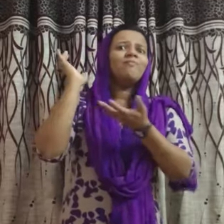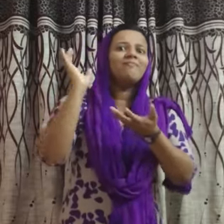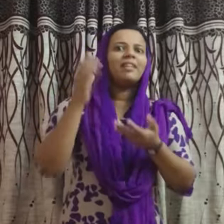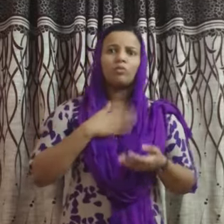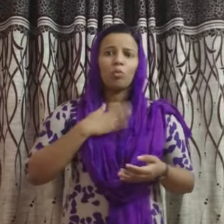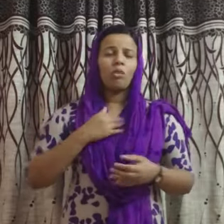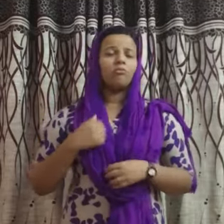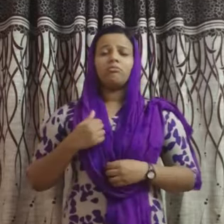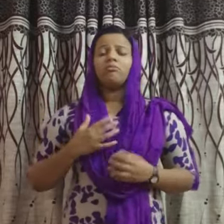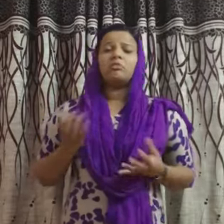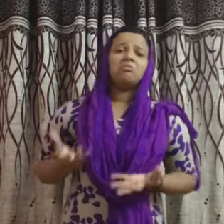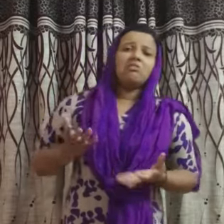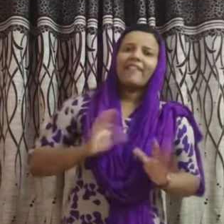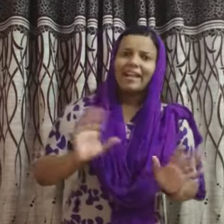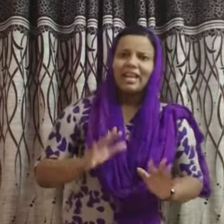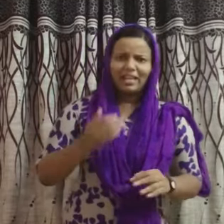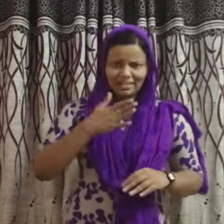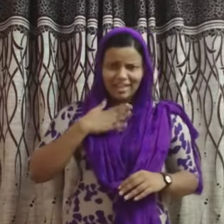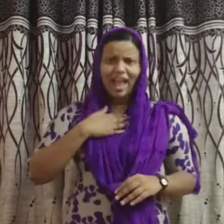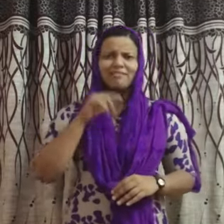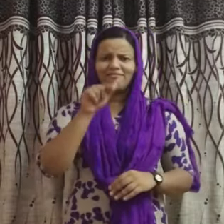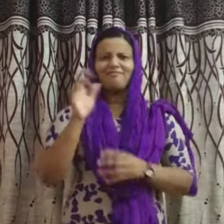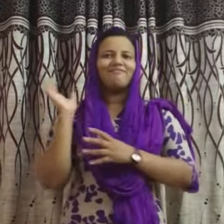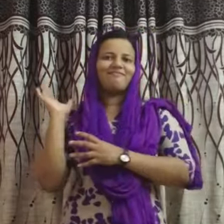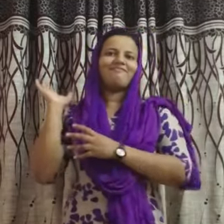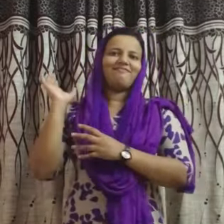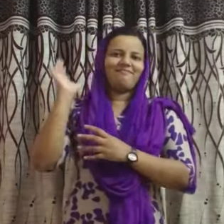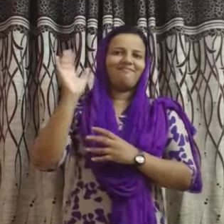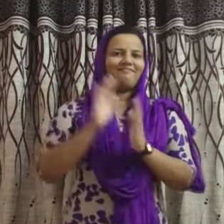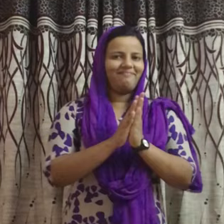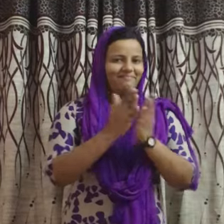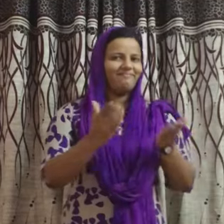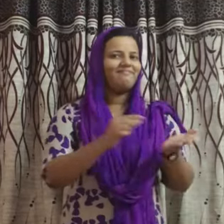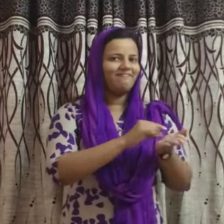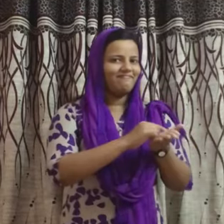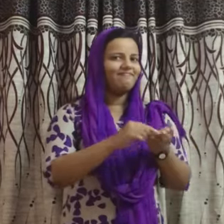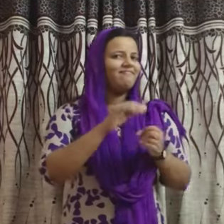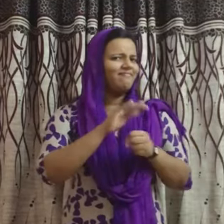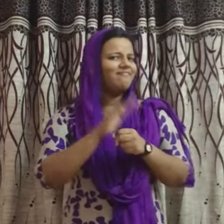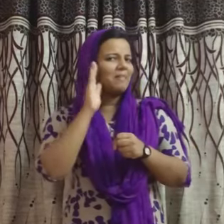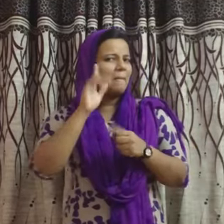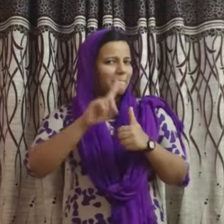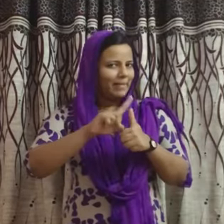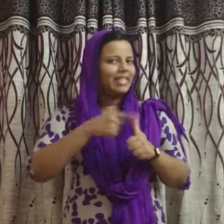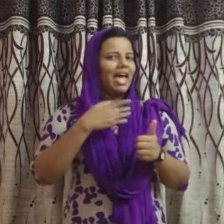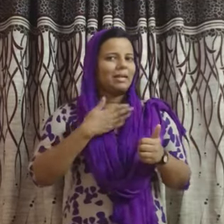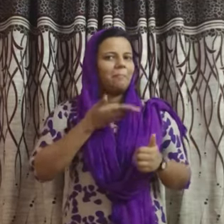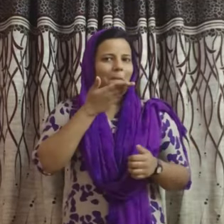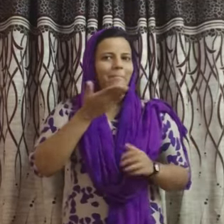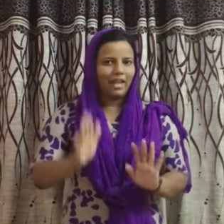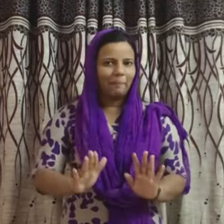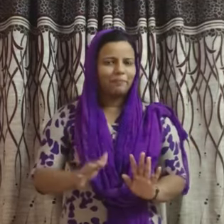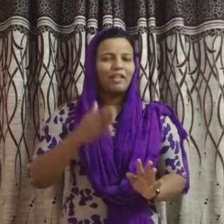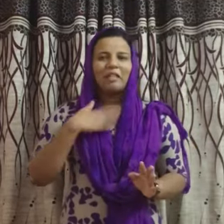നിങ്ങൾ ചുമക്കണ്ട, ഞാൻ നിങ്ങളെ ചുമന്നോളാം. ഹല്ലേലൂയ. അതാണ് ഇന്നത്തെ സന്ദേശത്തിൻ്റെ കാതലായ ഭാഗം എന്ന് പറഞ്ഞ്, കർത്താവ് നമ്മളെ